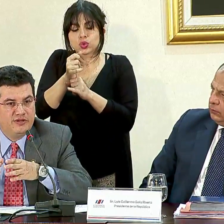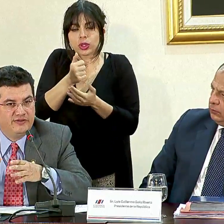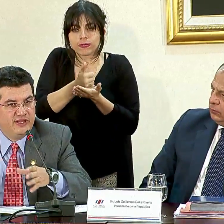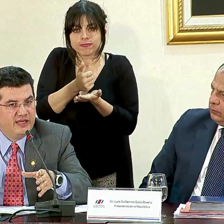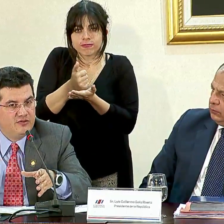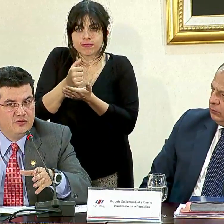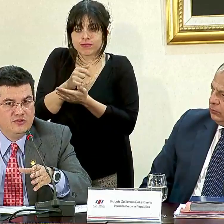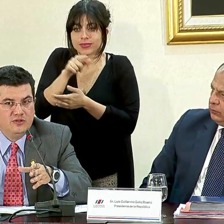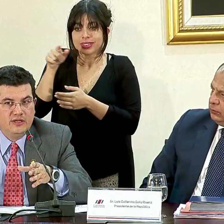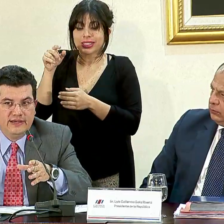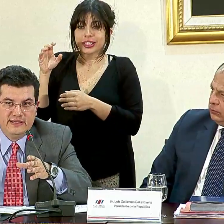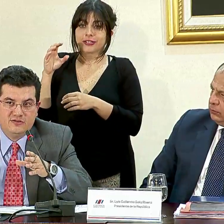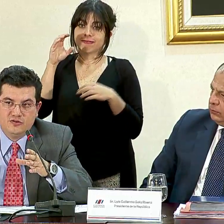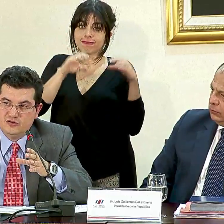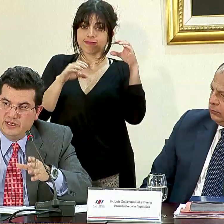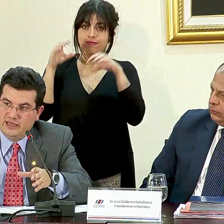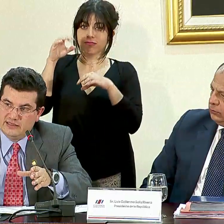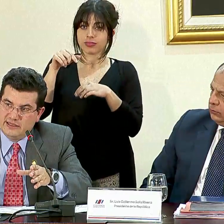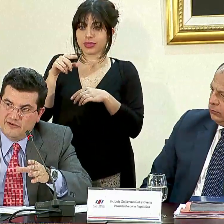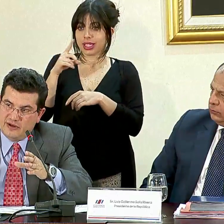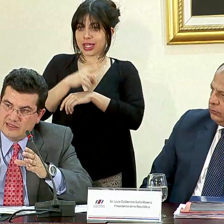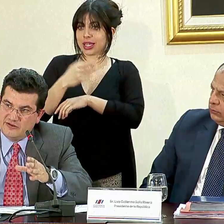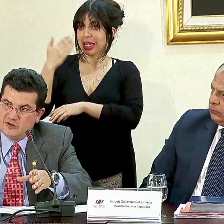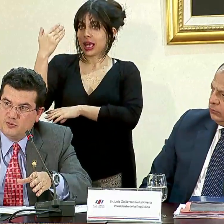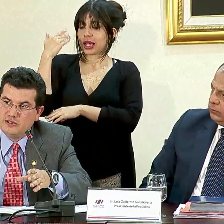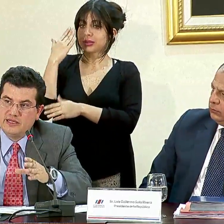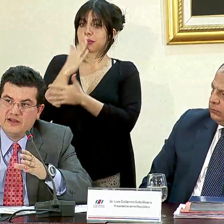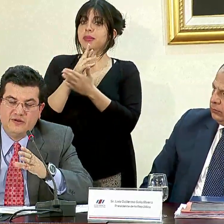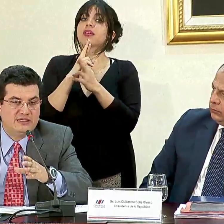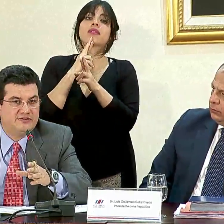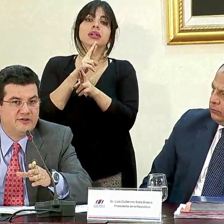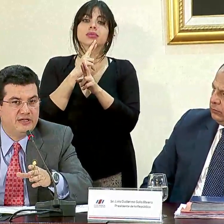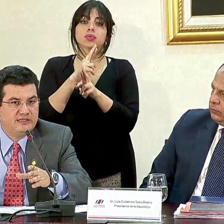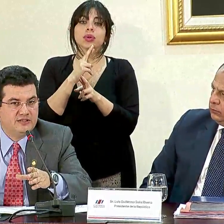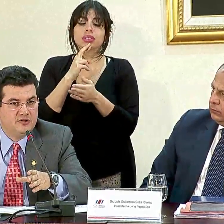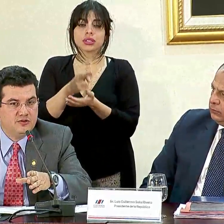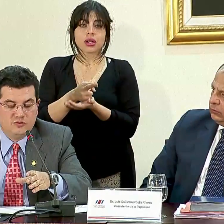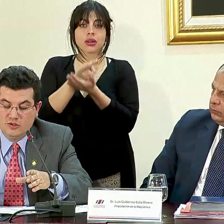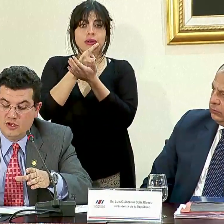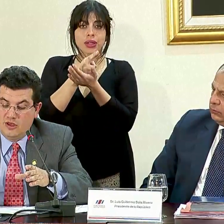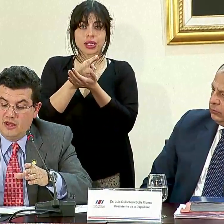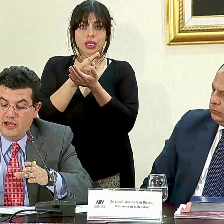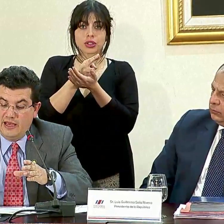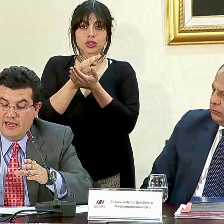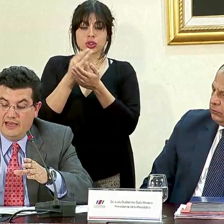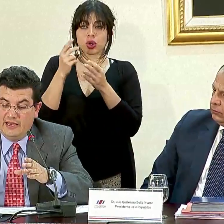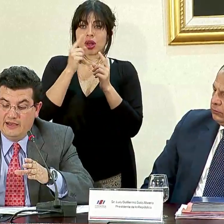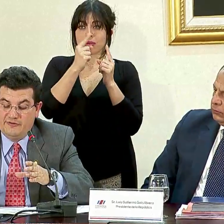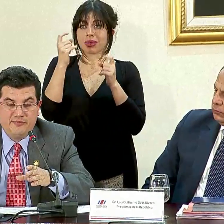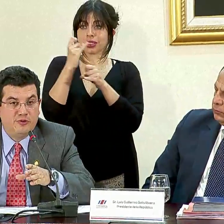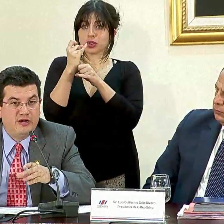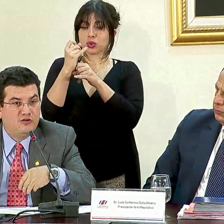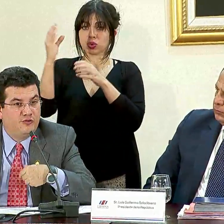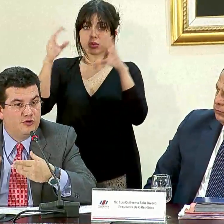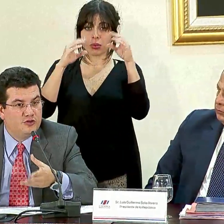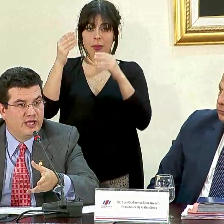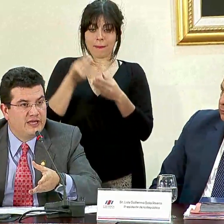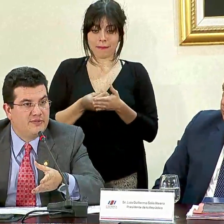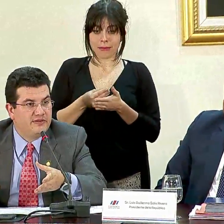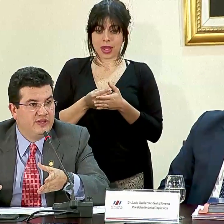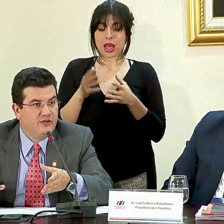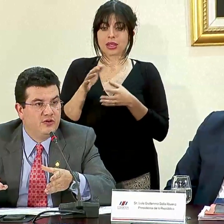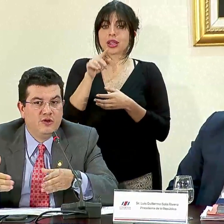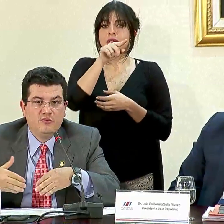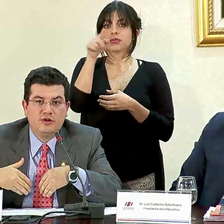estado invirtiendo en estos días en la fase de respuesta, en la fase de rehabilitación, reponer los fondos